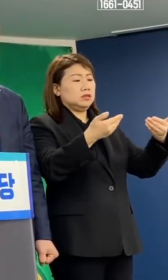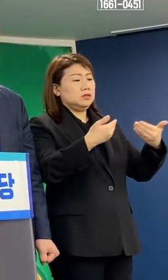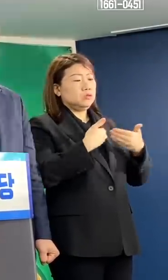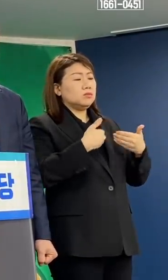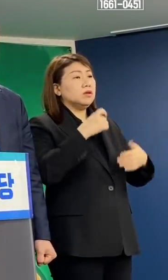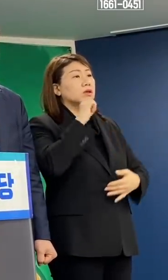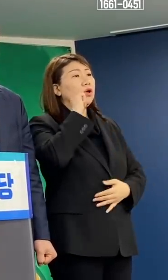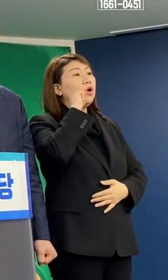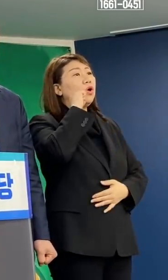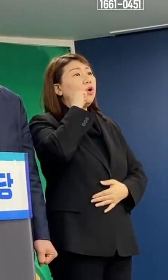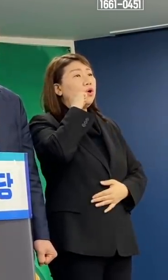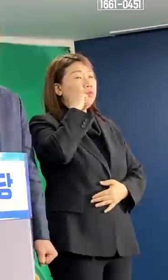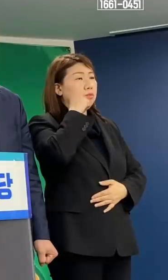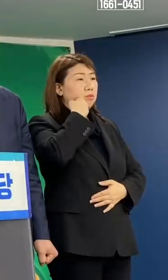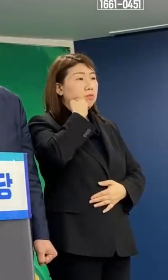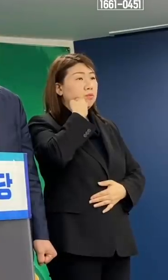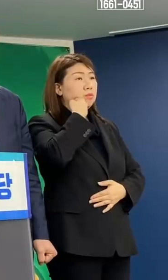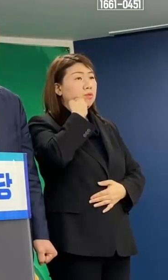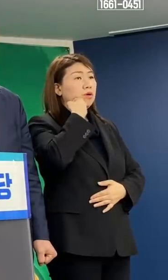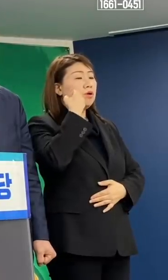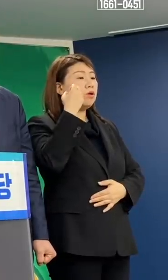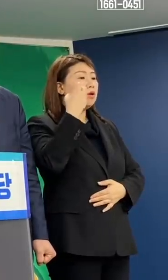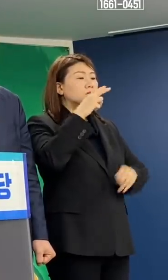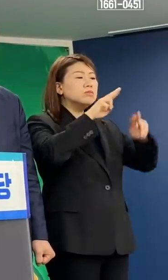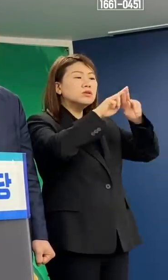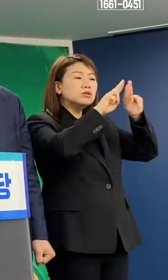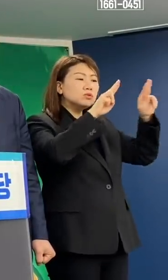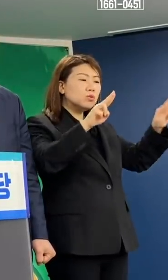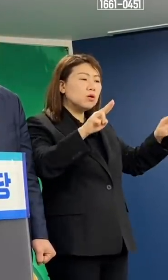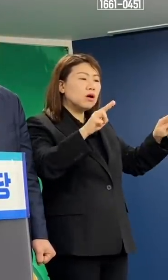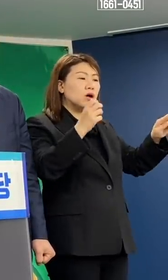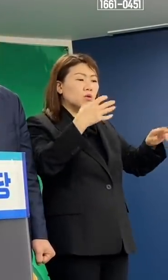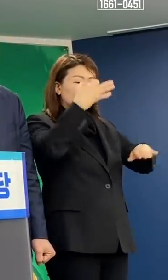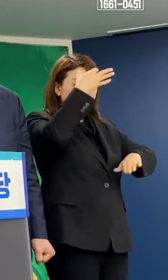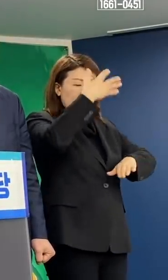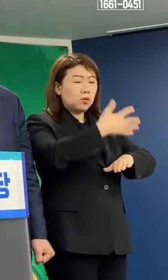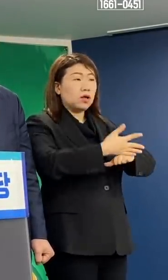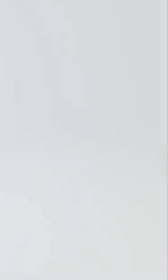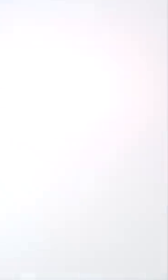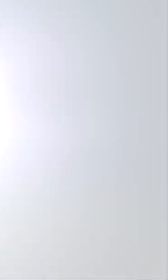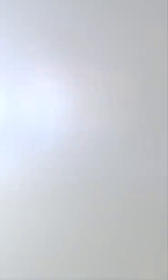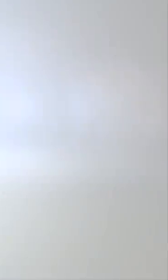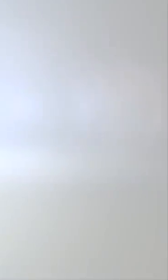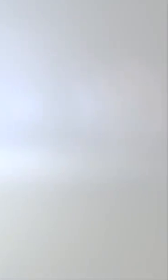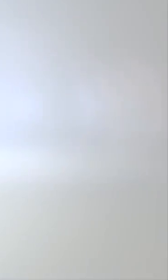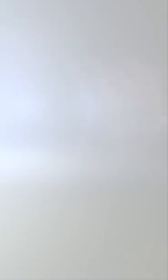발언이기 때문에 취소하고 대국민 사과를 요청하는 것입니다.